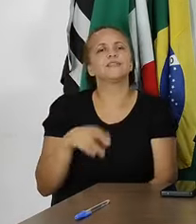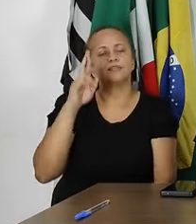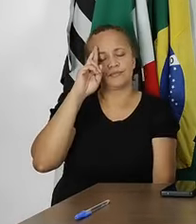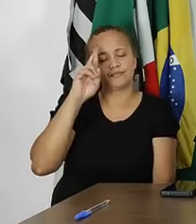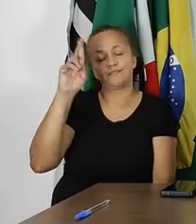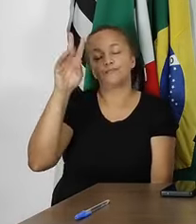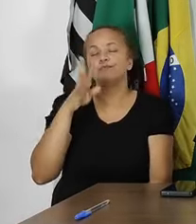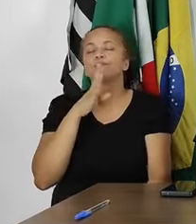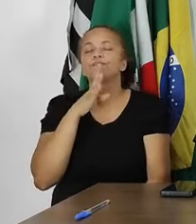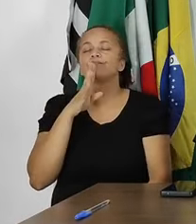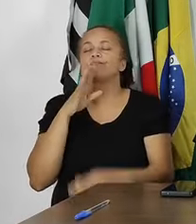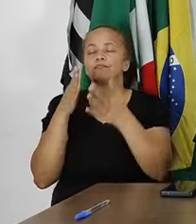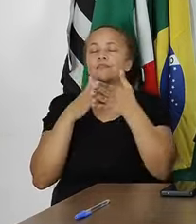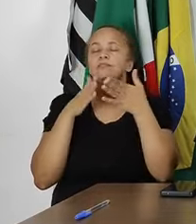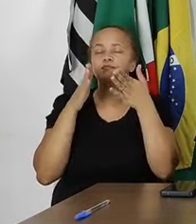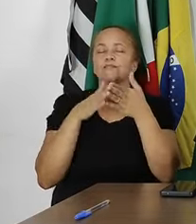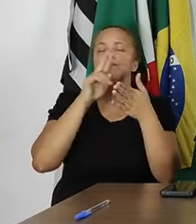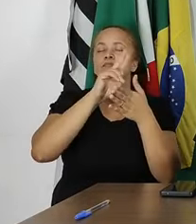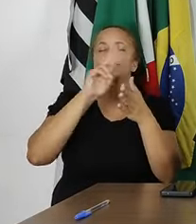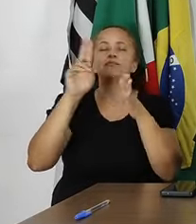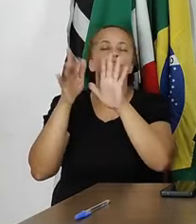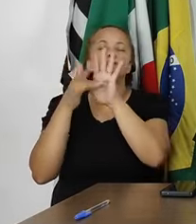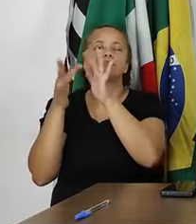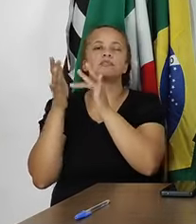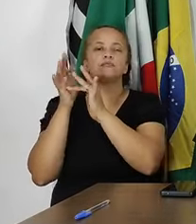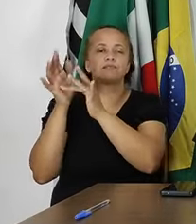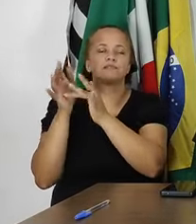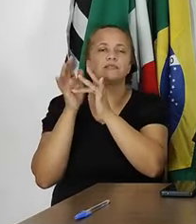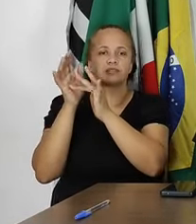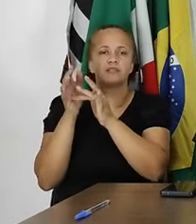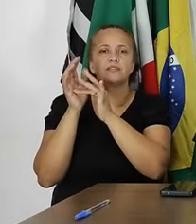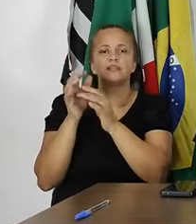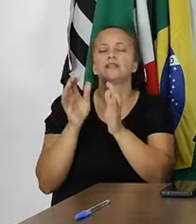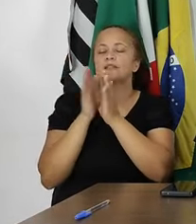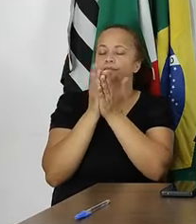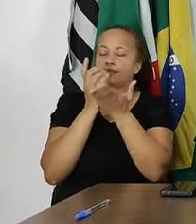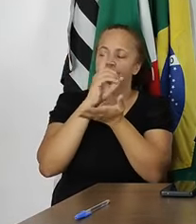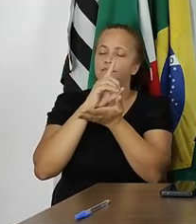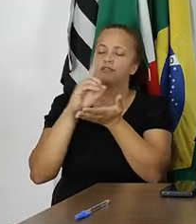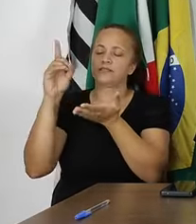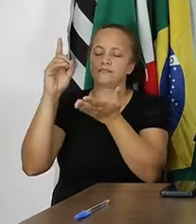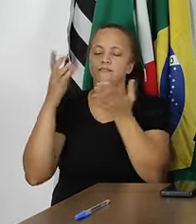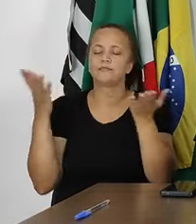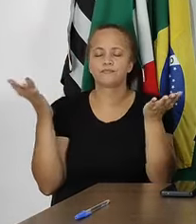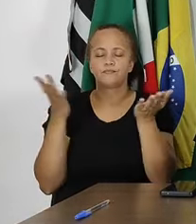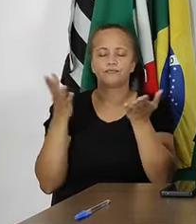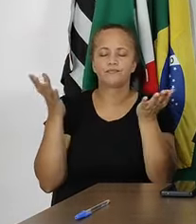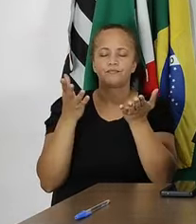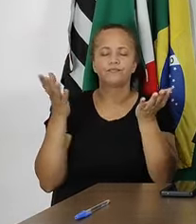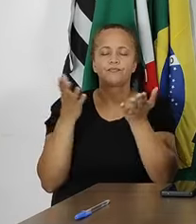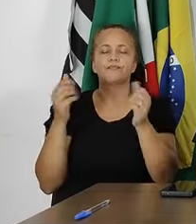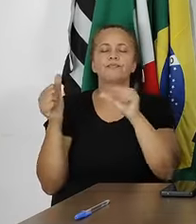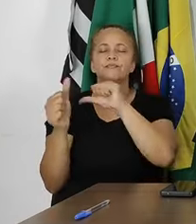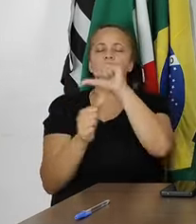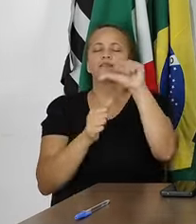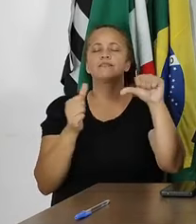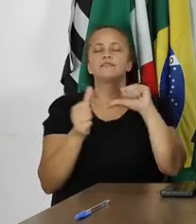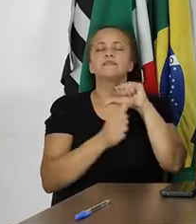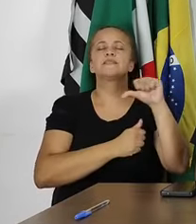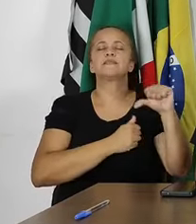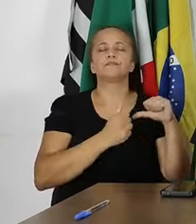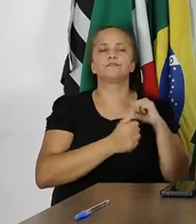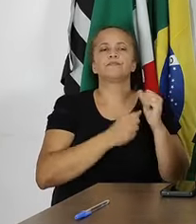nós pedimos ao Senhor no nome de Jesus, que ao ouvir a Sua palavra neste momento, sejamos renovados,